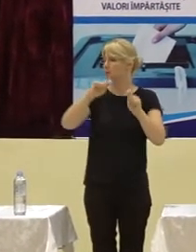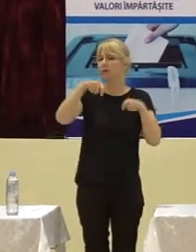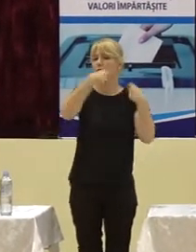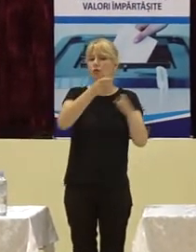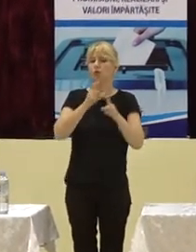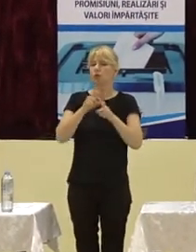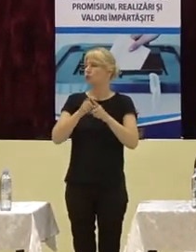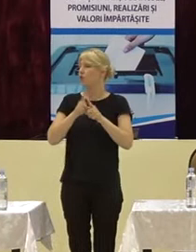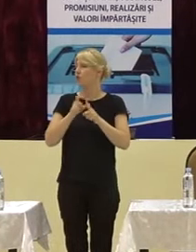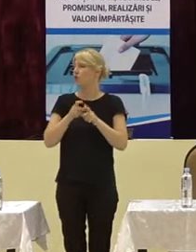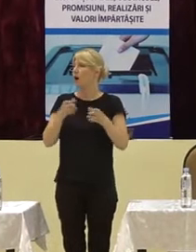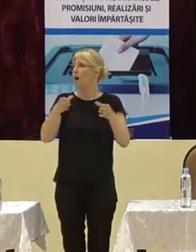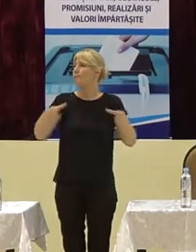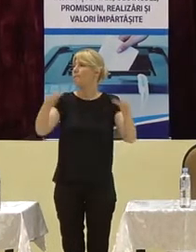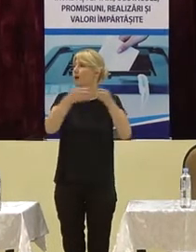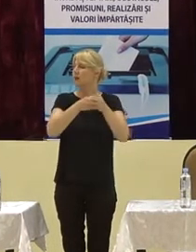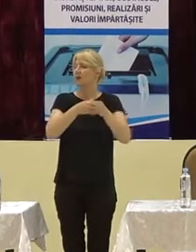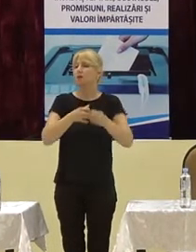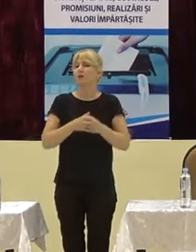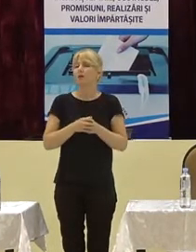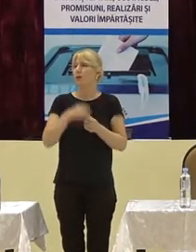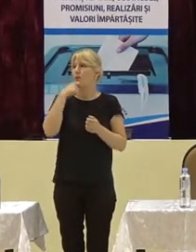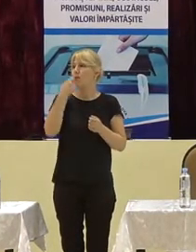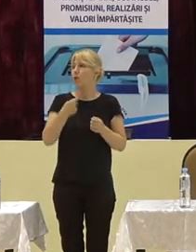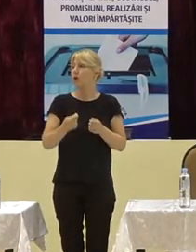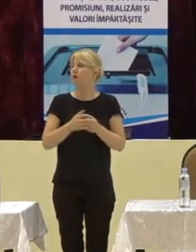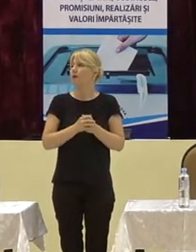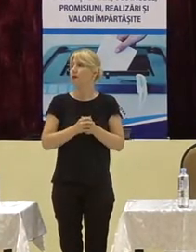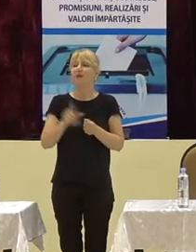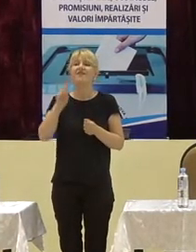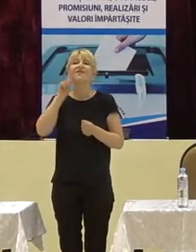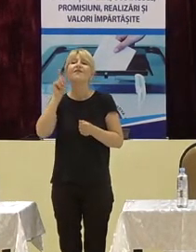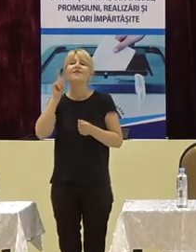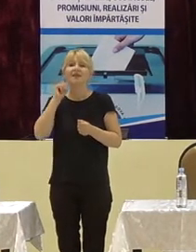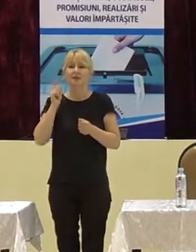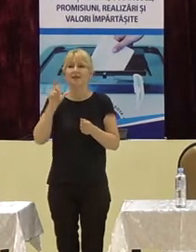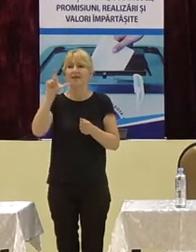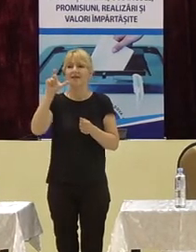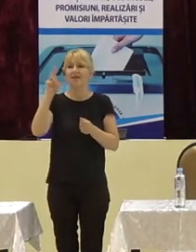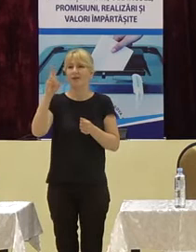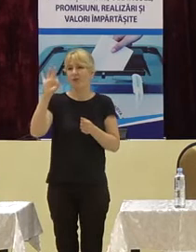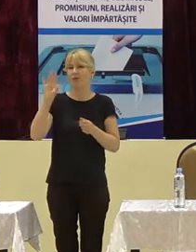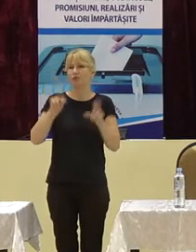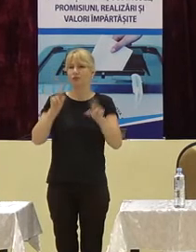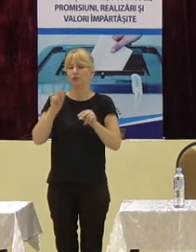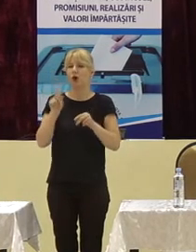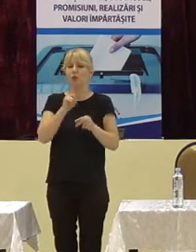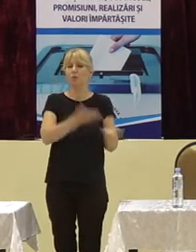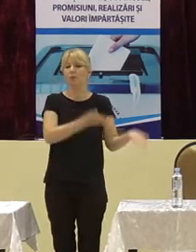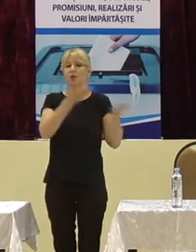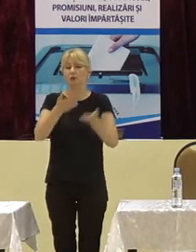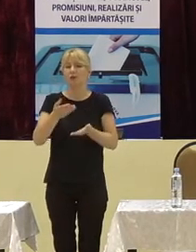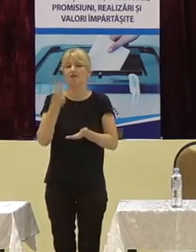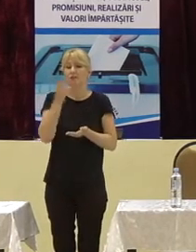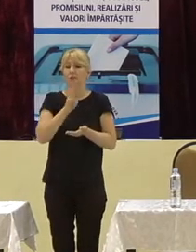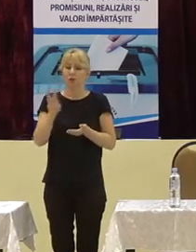cuvântul reprezentantei partidului politic, Partidul Verde Ecologist, care este invitată în